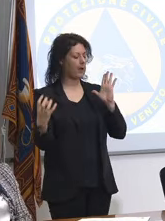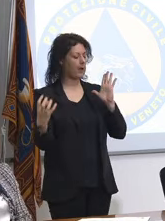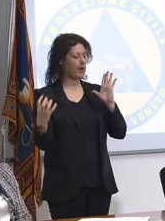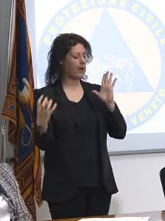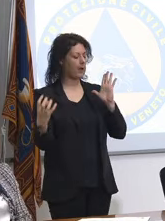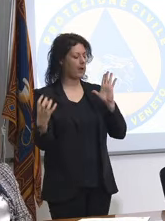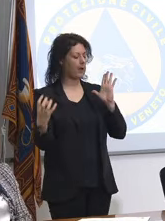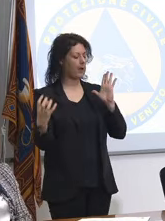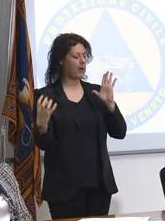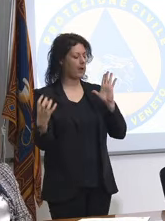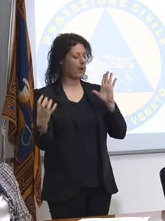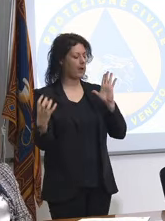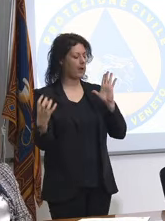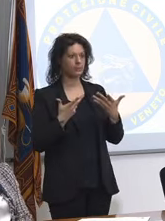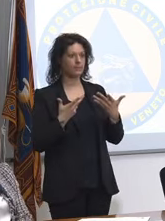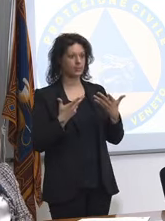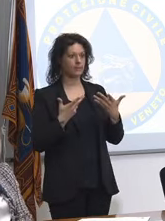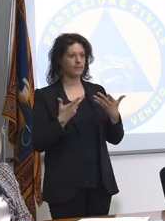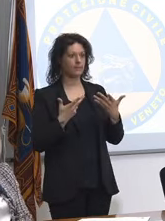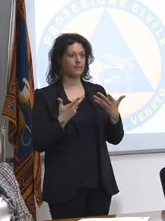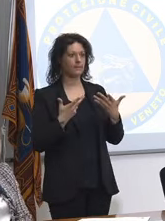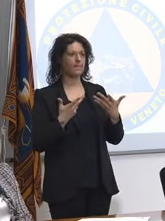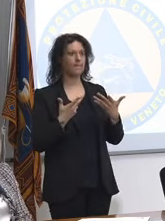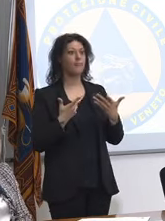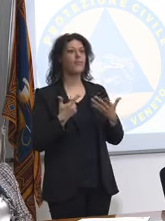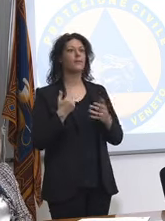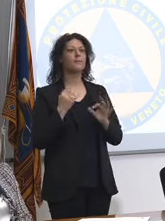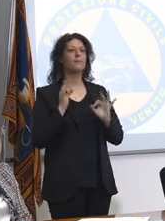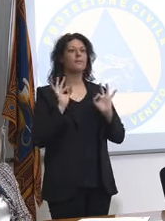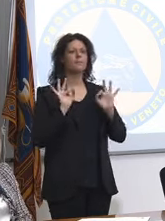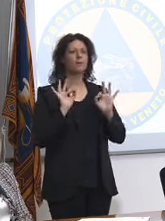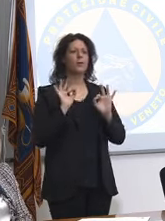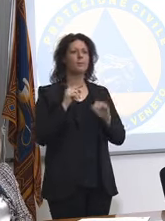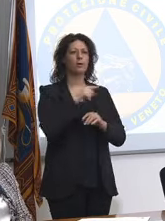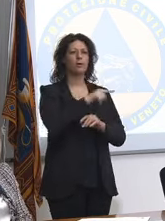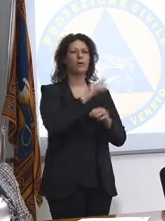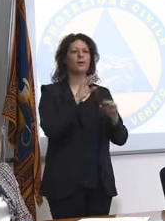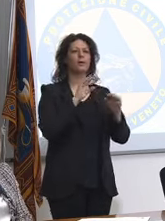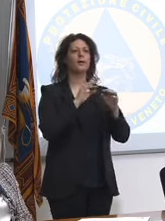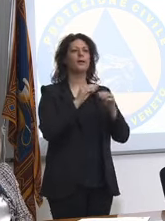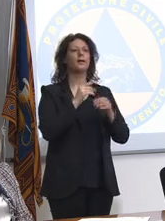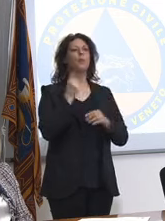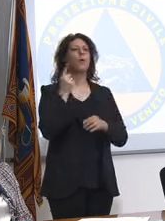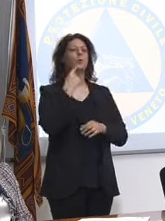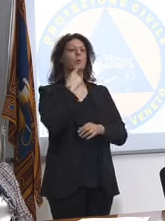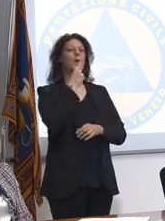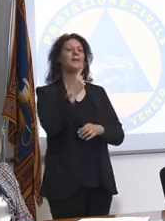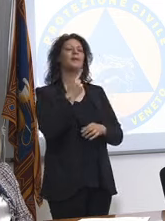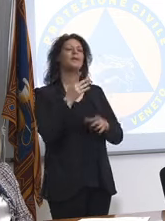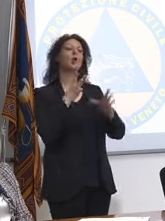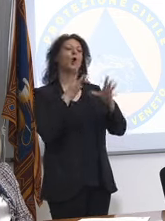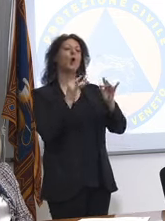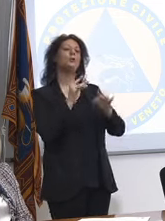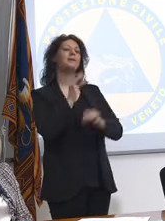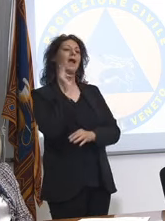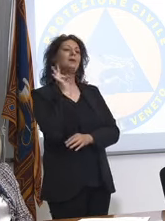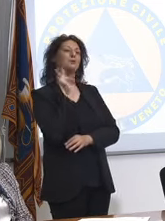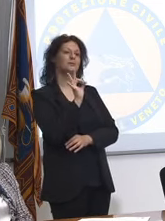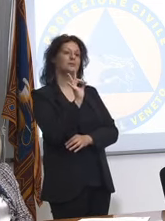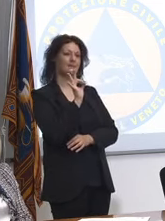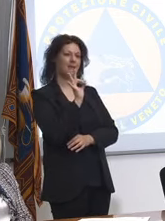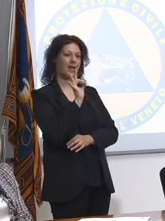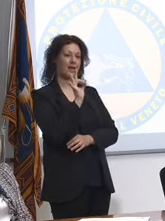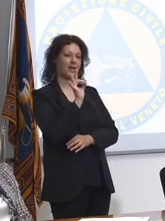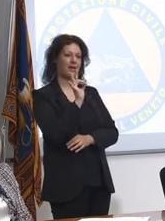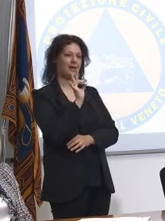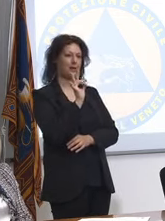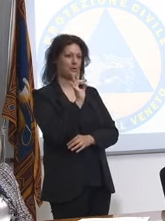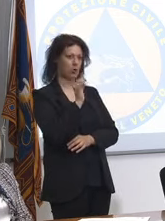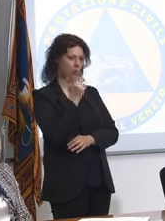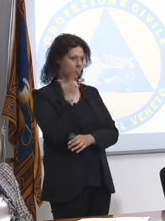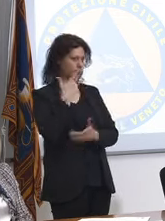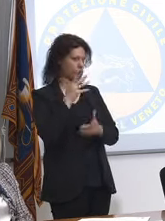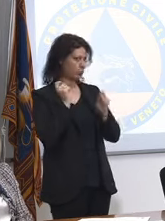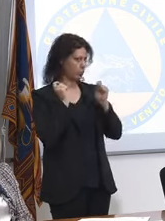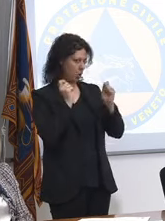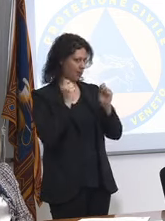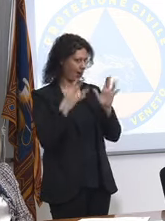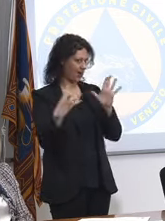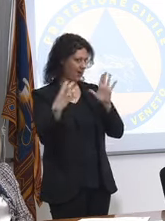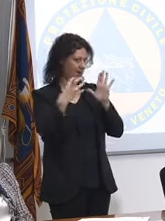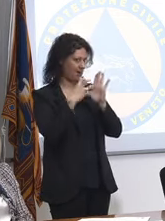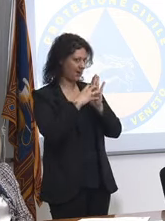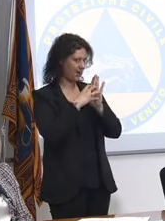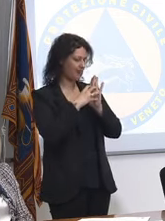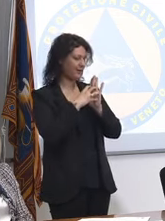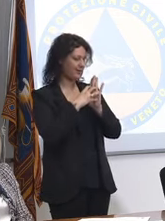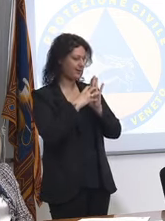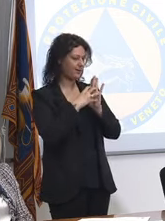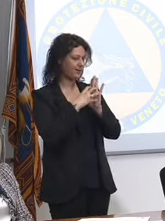suo commento, cioè quello dell'altra sera, quando dice contagi zero, dando quindi notizia del fatto che non